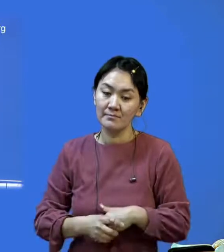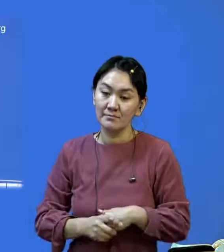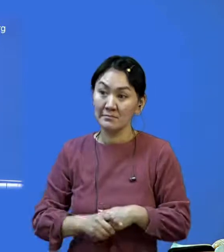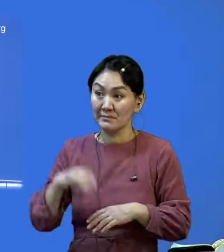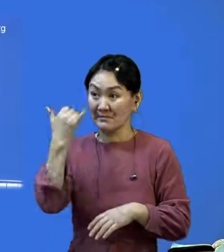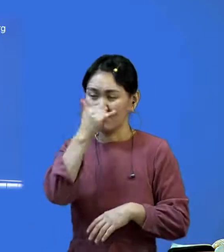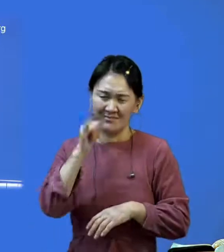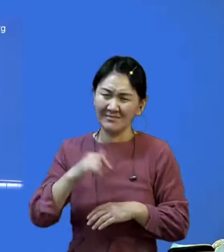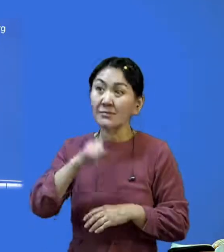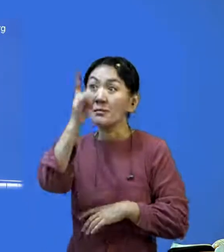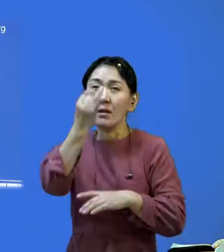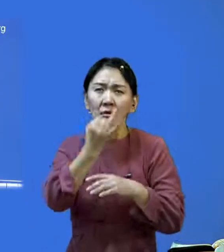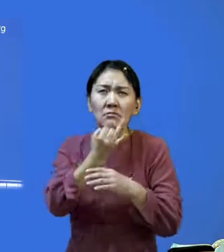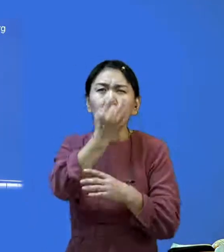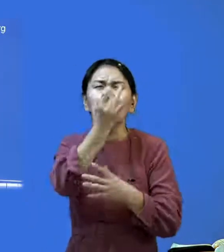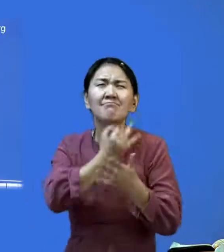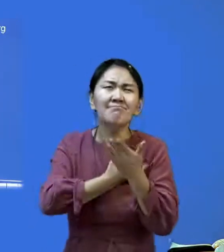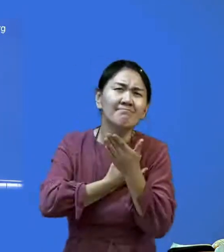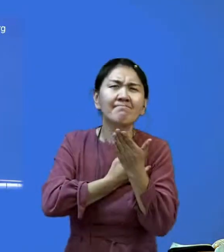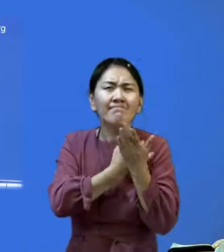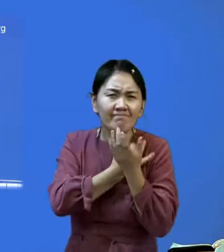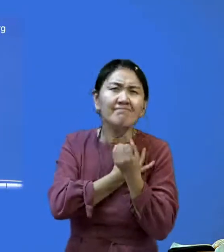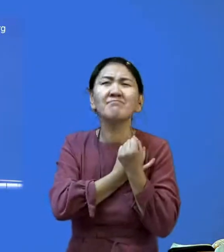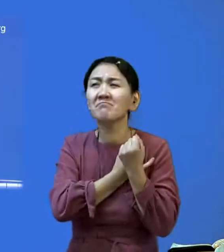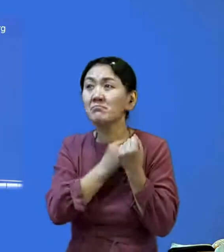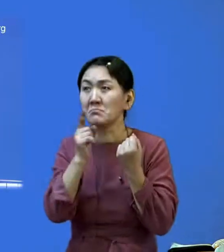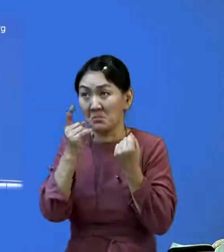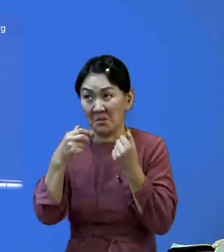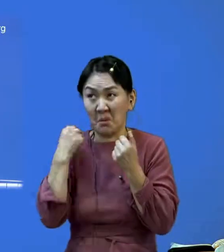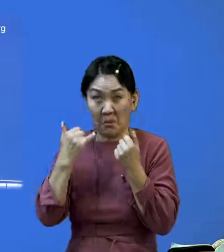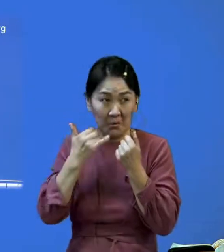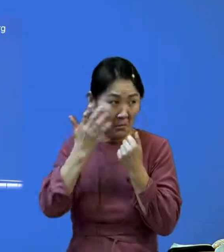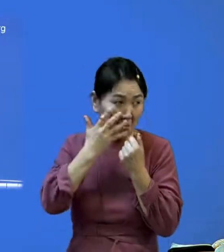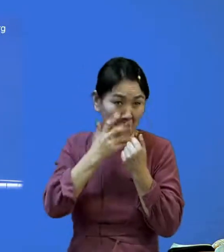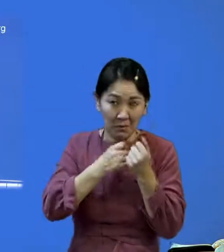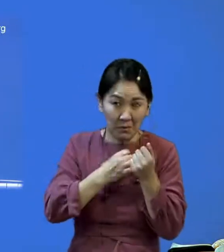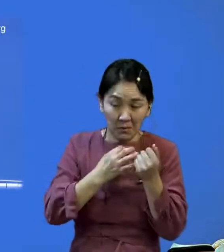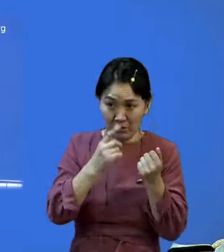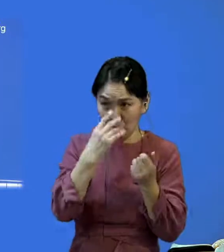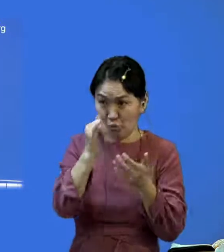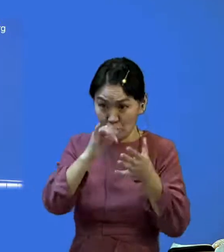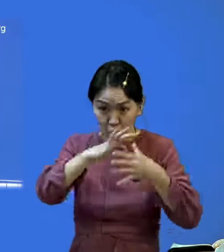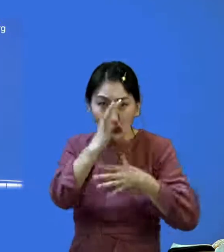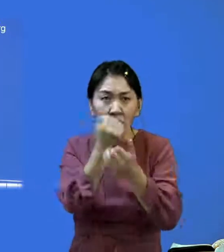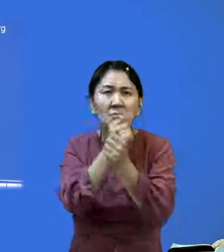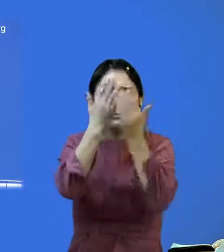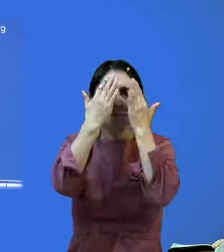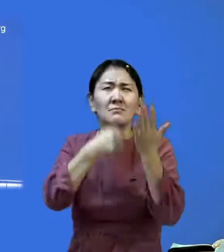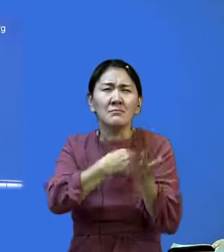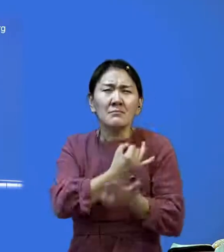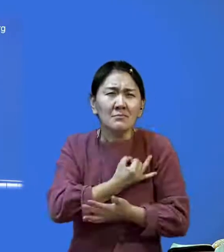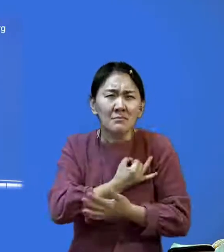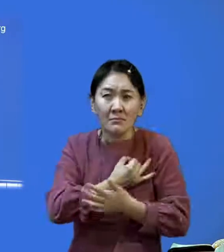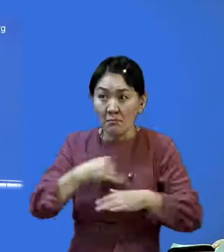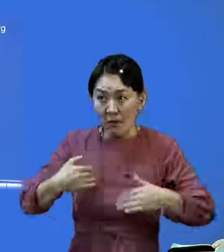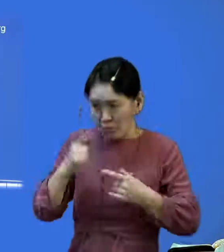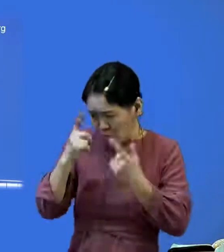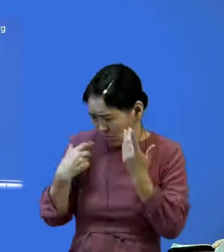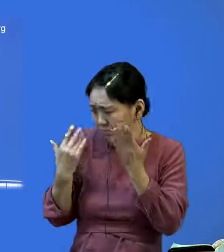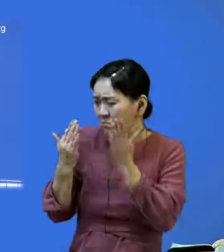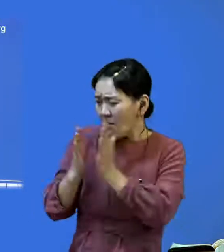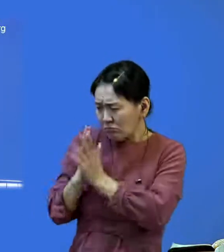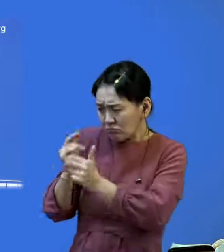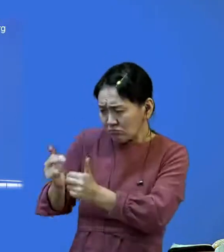Зарим зүйлд нь итгэхэд, зарим зүйлд нь ягаад итгэхгүй байгаа нь бидний сүнсийг аварч өгсөнд итгэж байгаа хэрнээ? Амьдрал дотор маань наддаа хамт